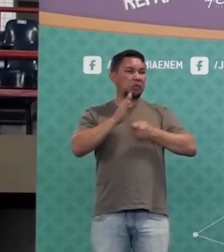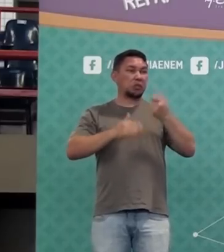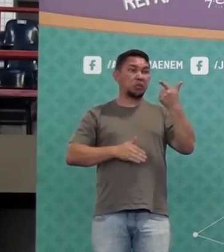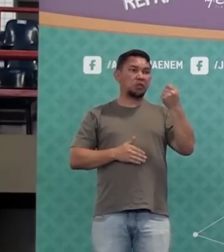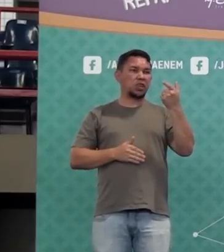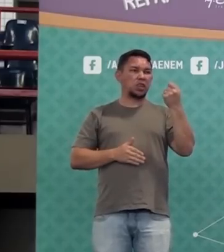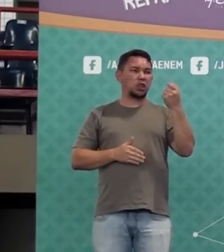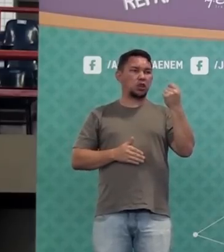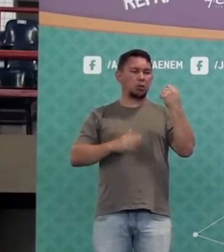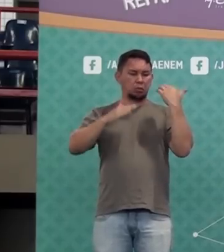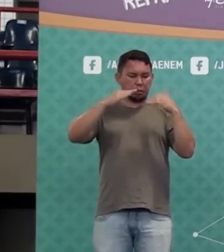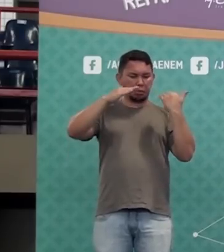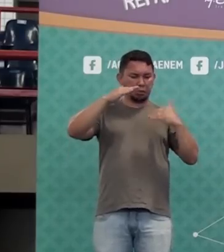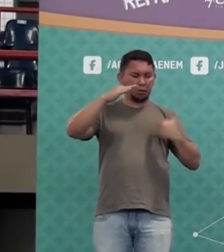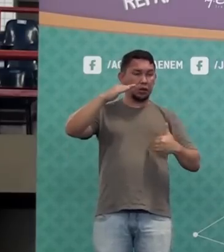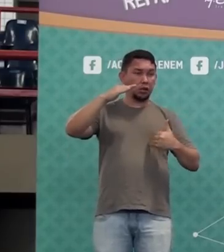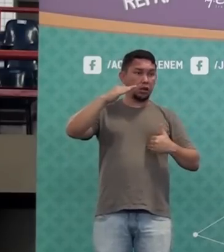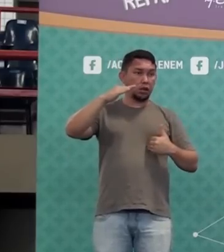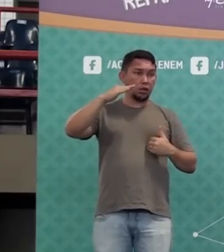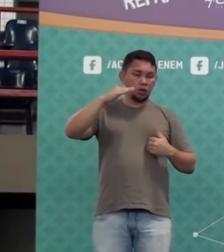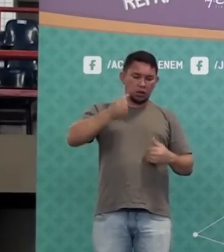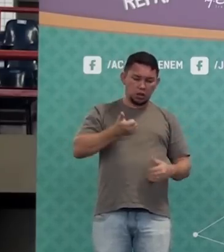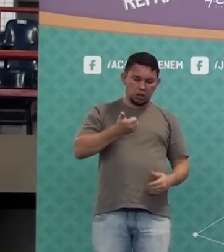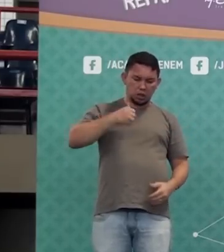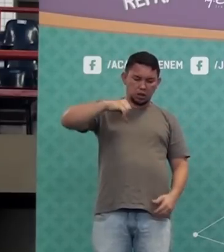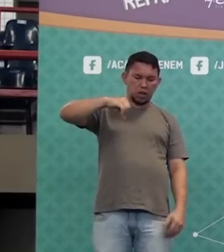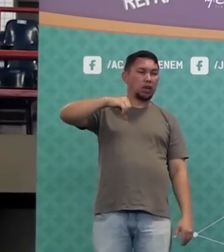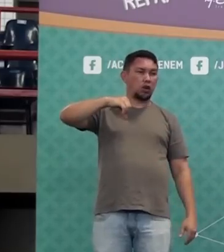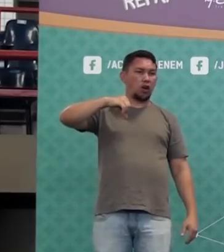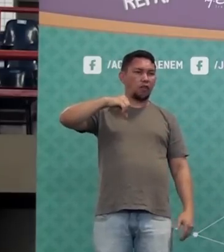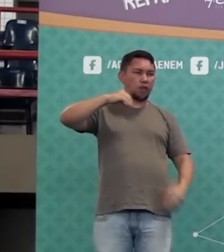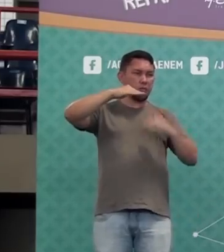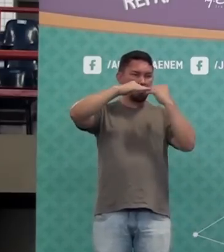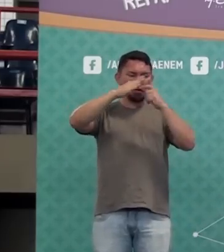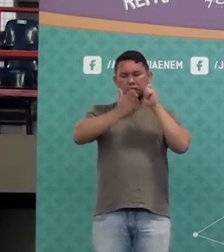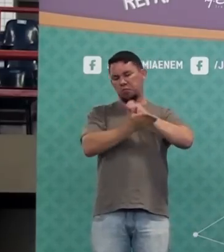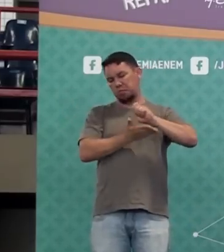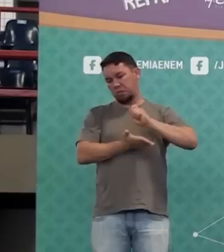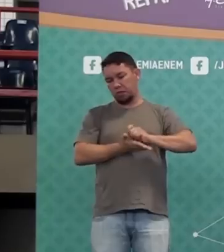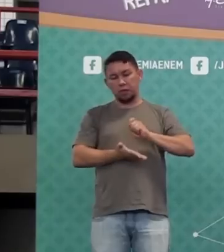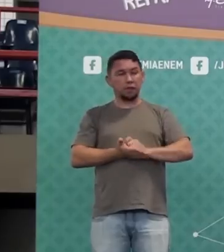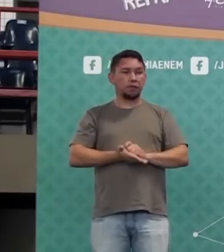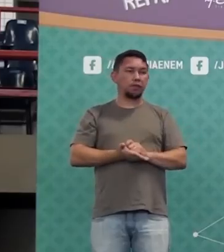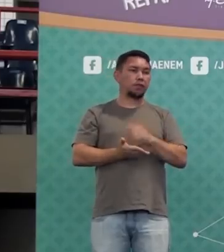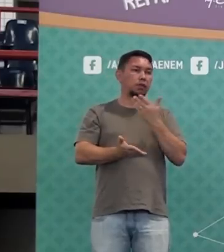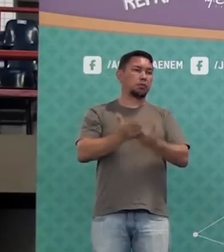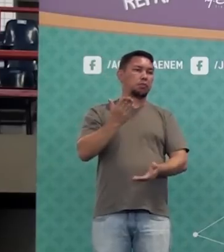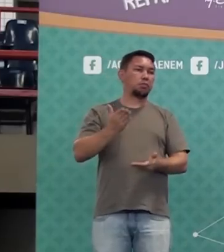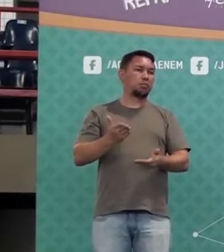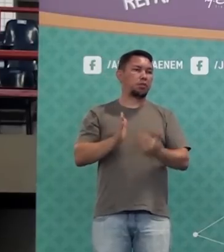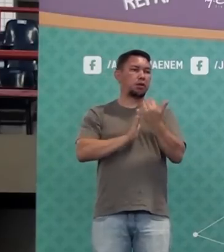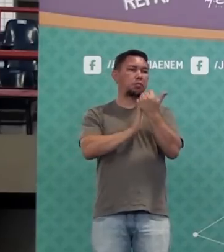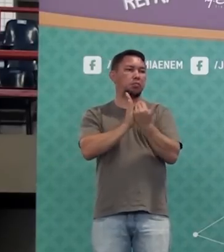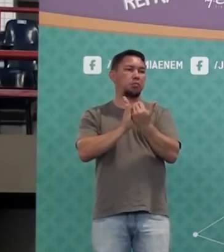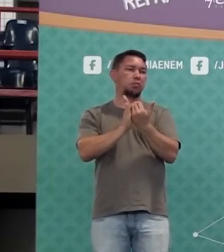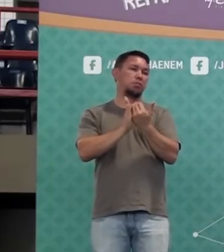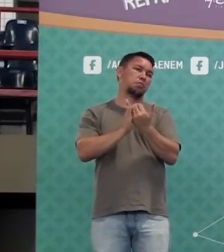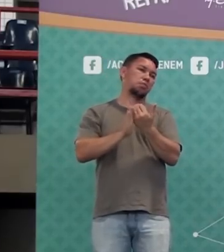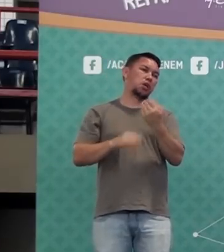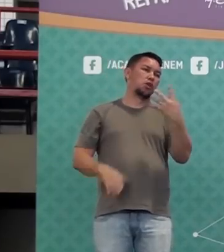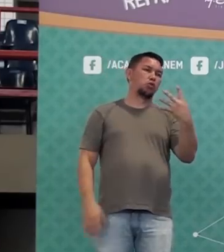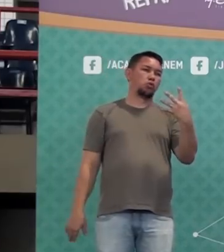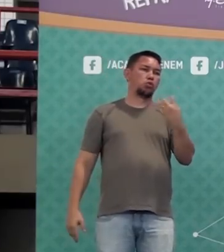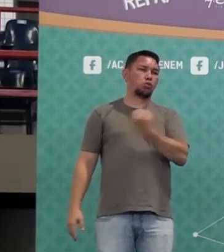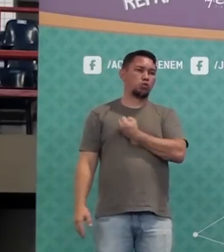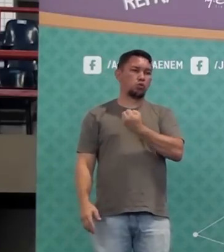mínimo 20. Quem escrever 19, por exemplo, vai perder 4 pontos. É